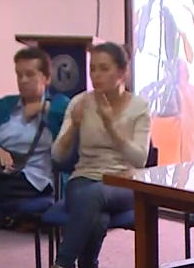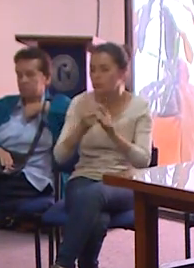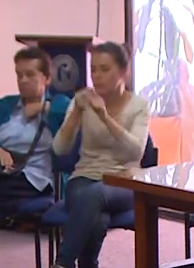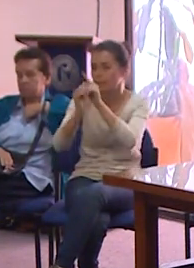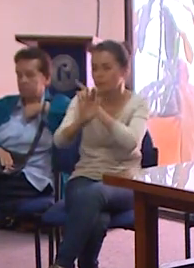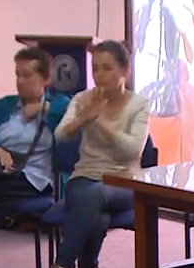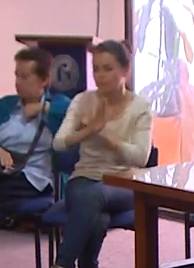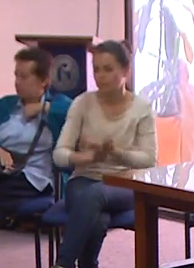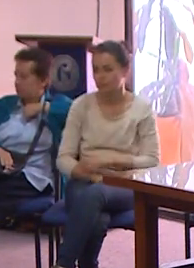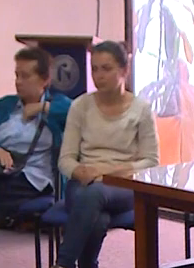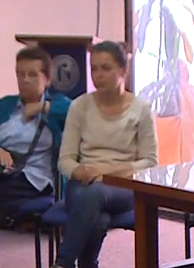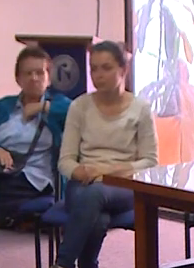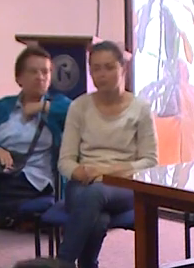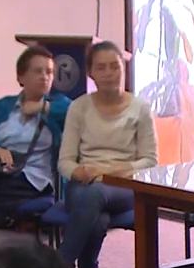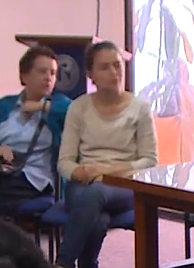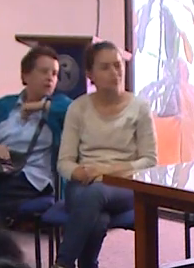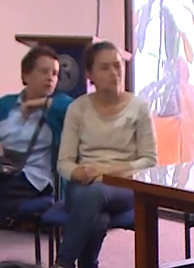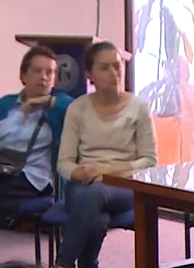pregunta.